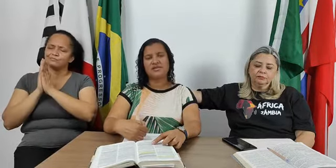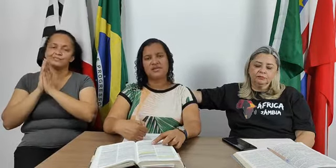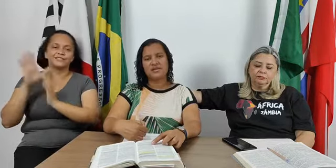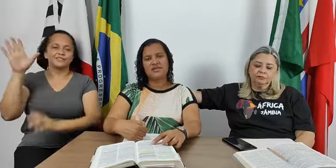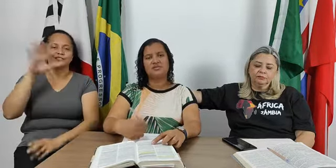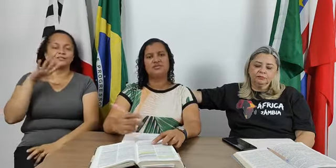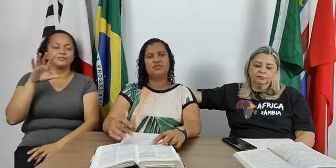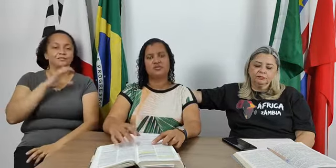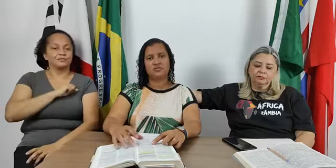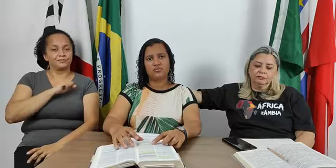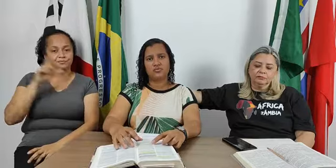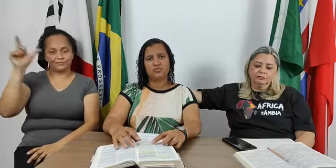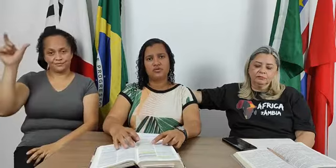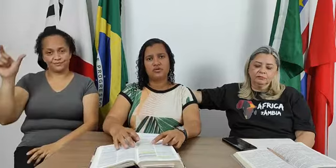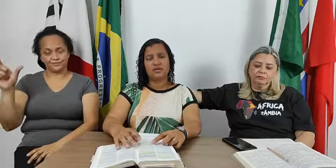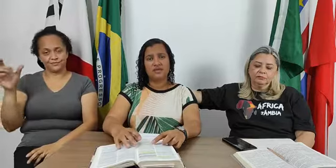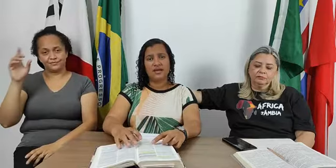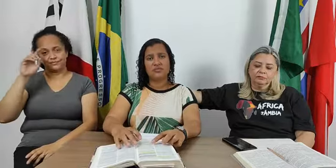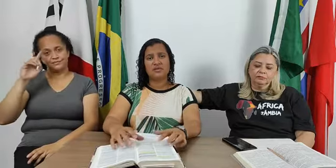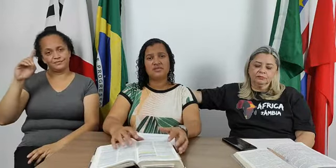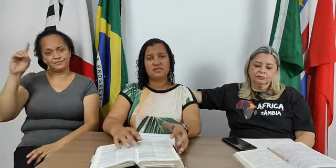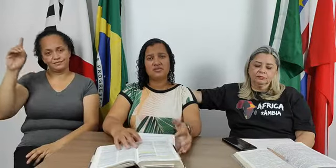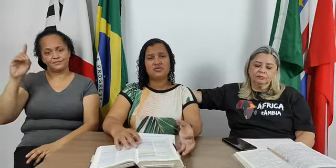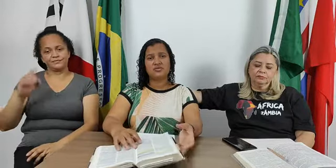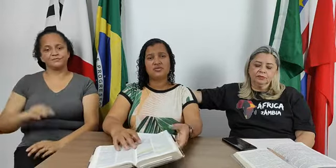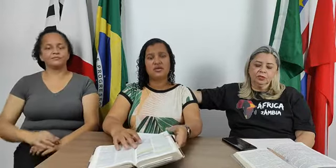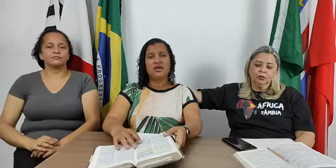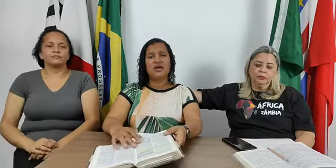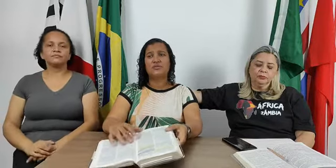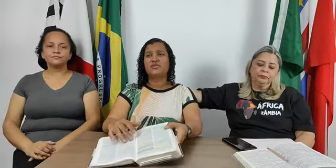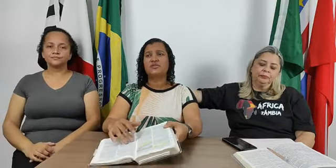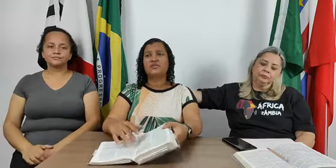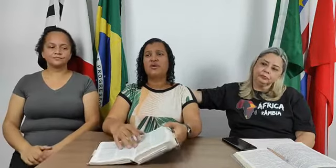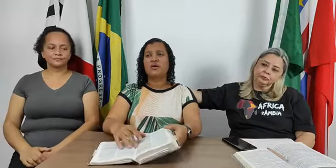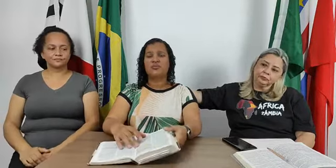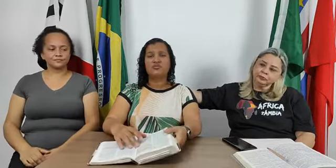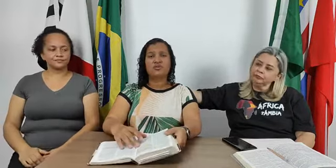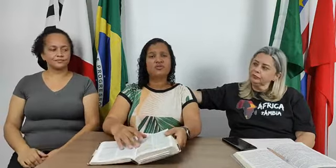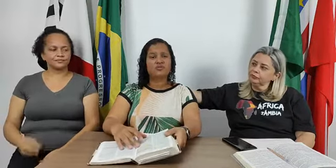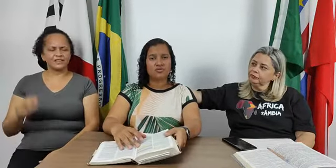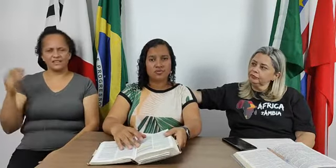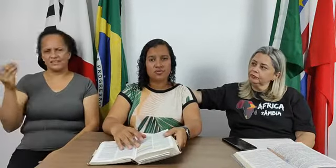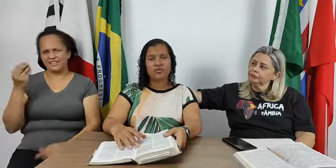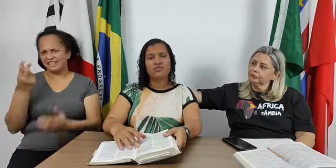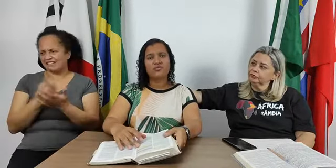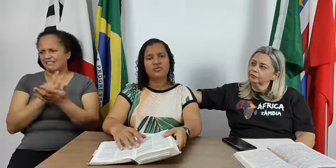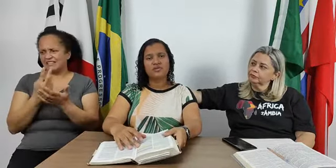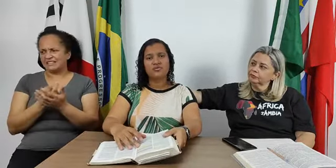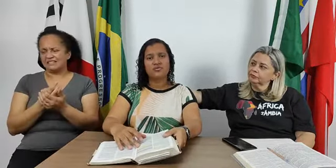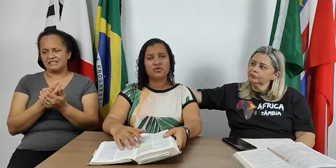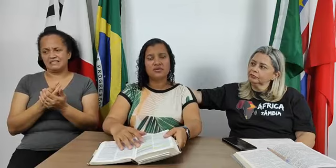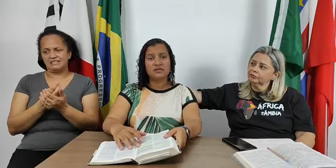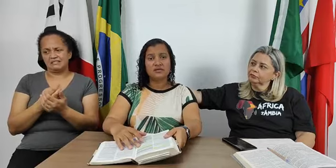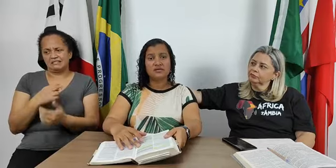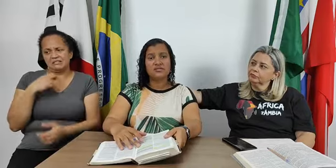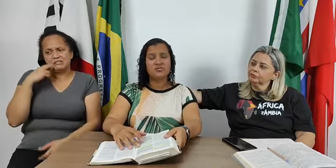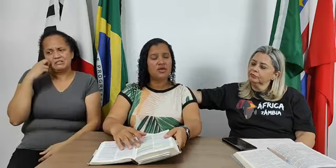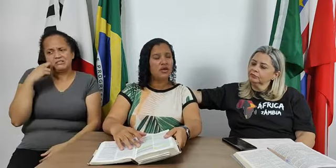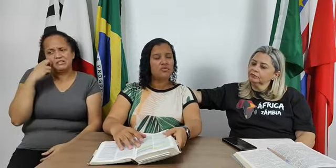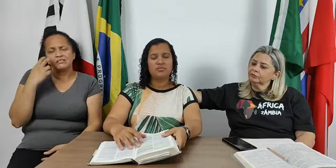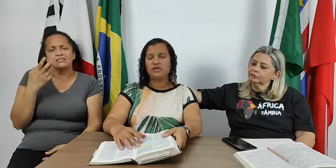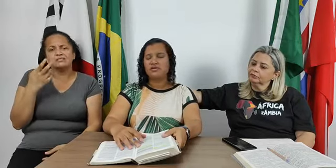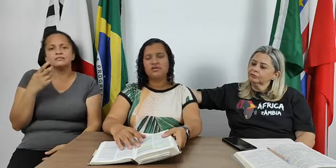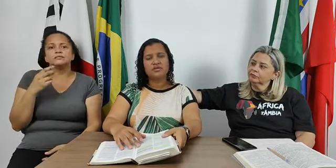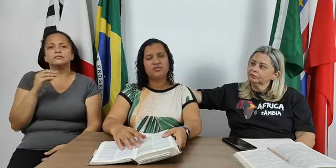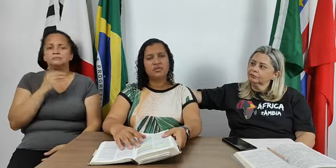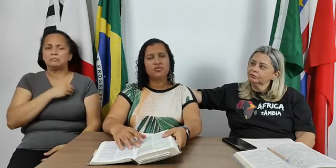na presença de Deus. Na presença de Deus. Ah, mas quando eu erro, eu me envergonho. Concordo com você. Quando nós erramos,